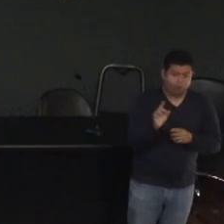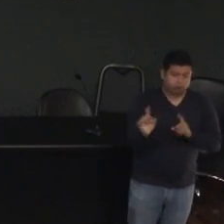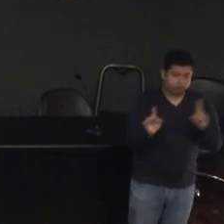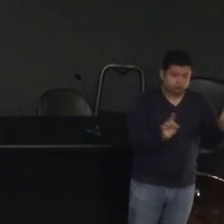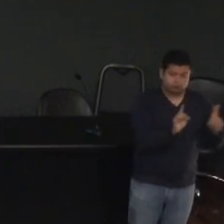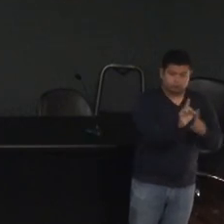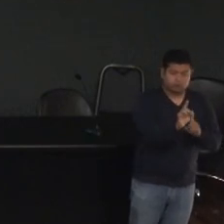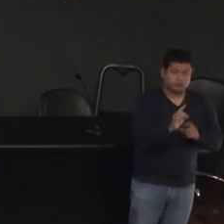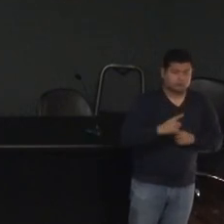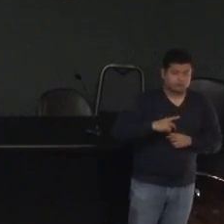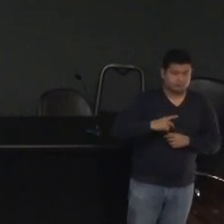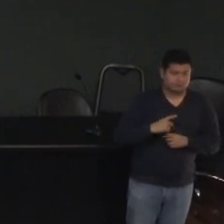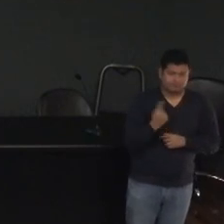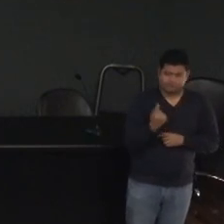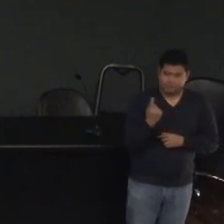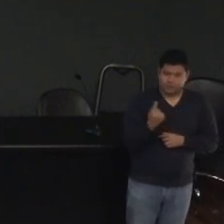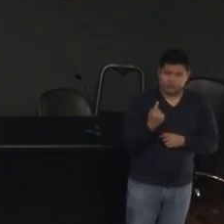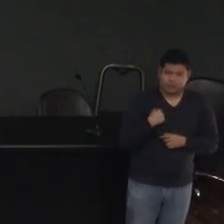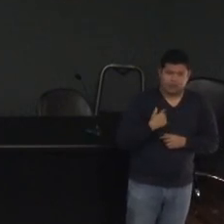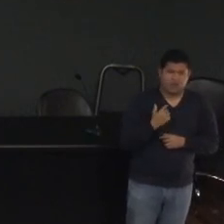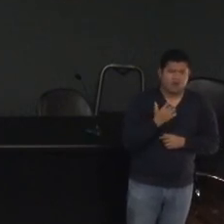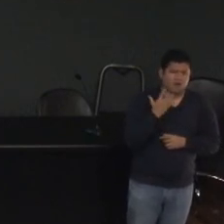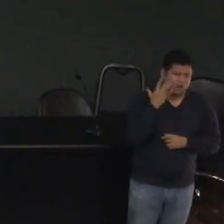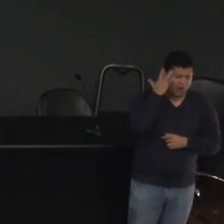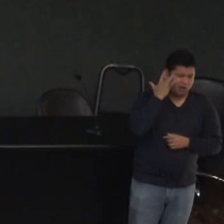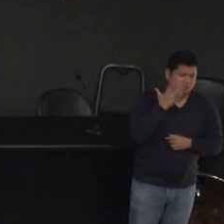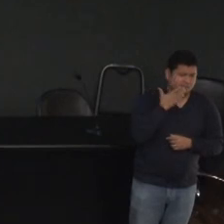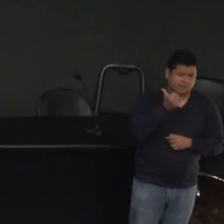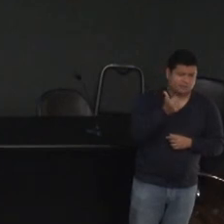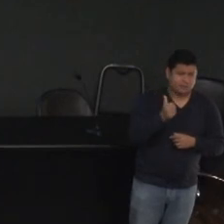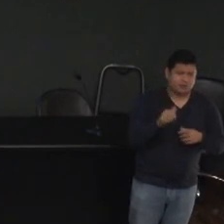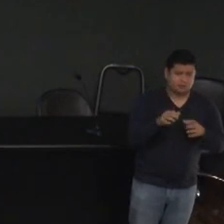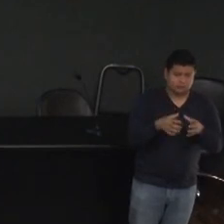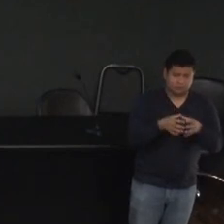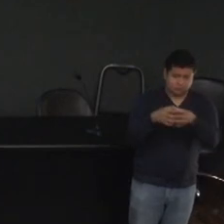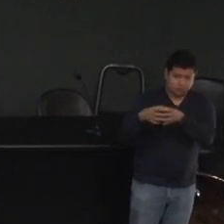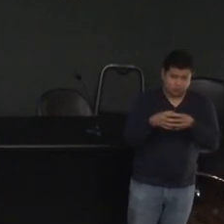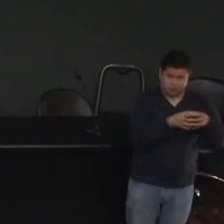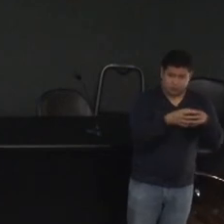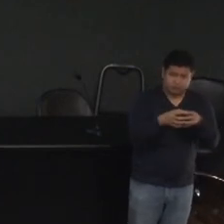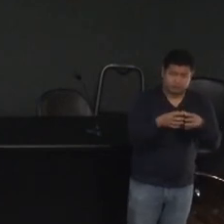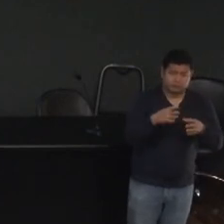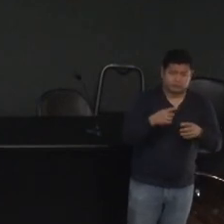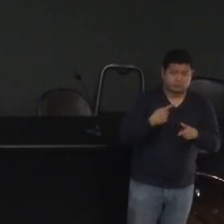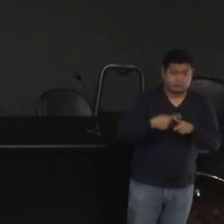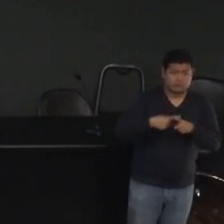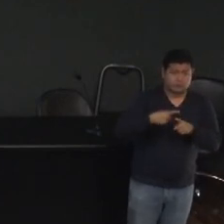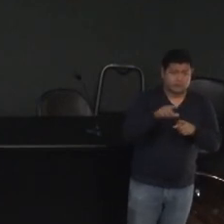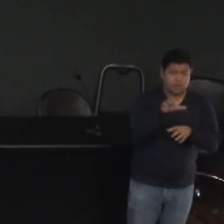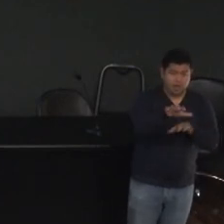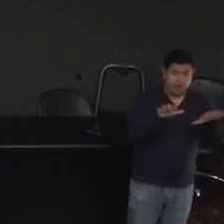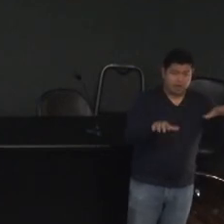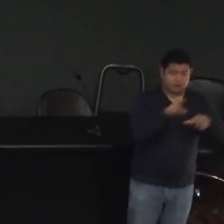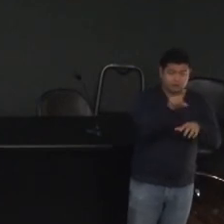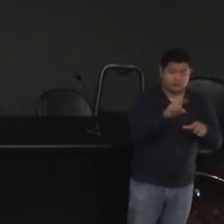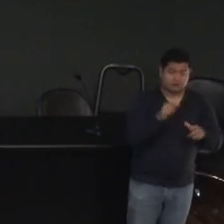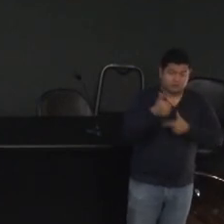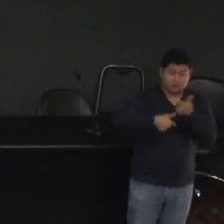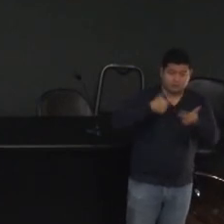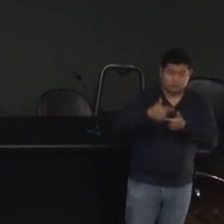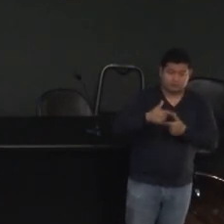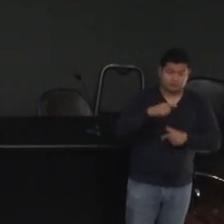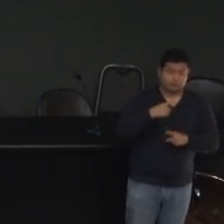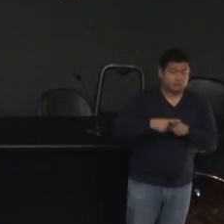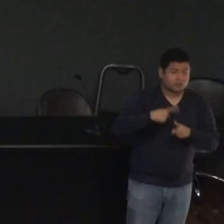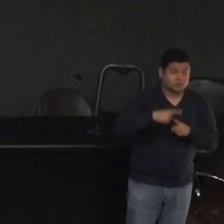por daí a gente já pode separar em grupos das áreas né que vocês integram porque daí você já vão ter pelo menos um mapeamento